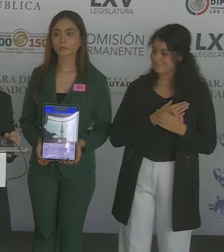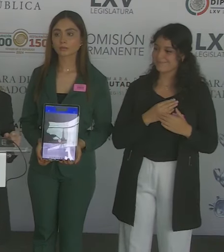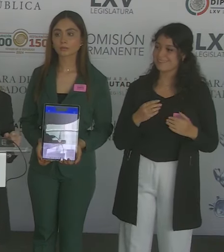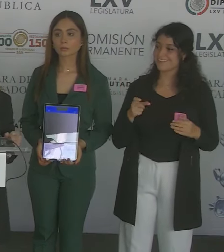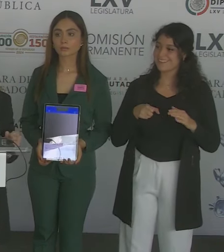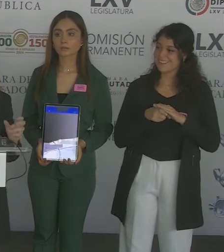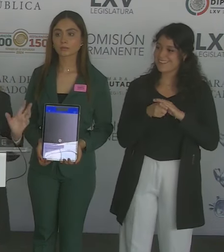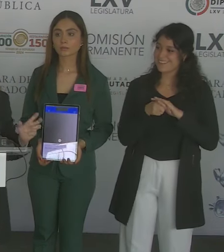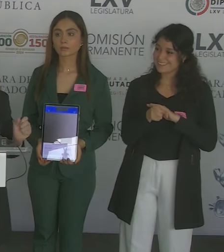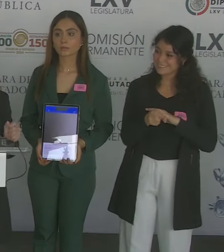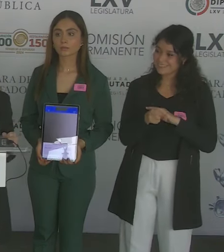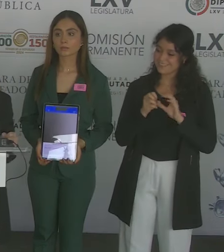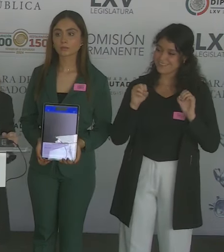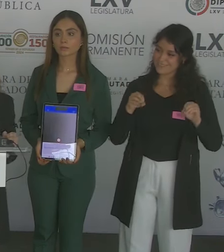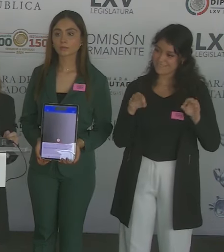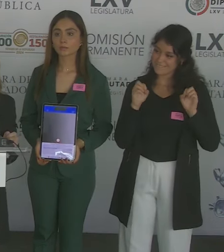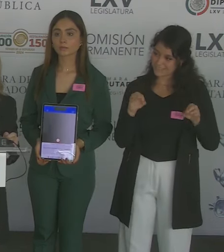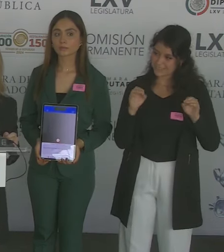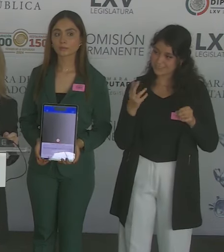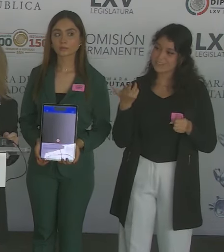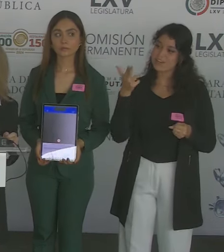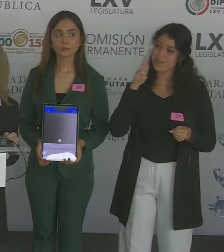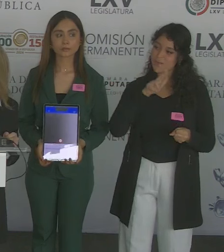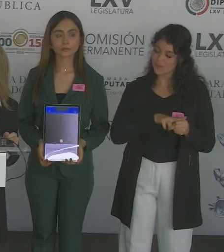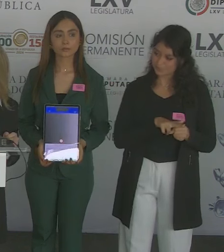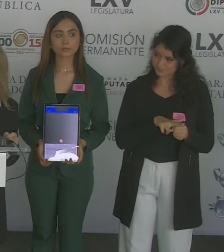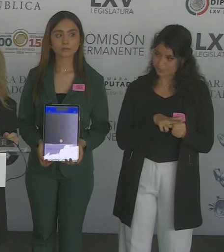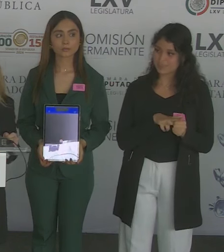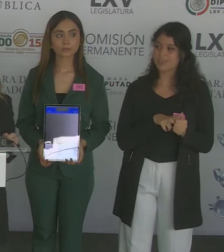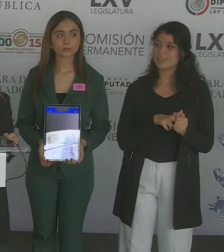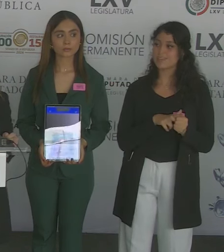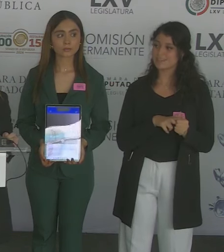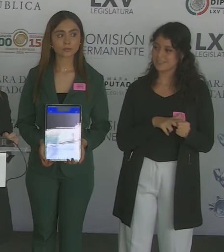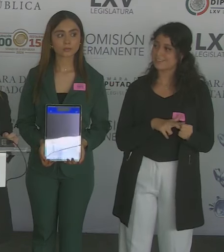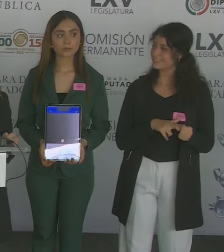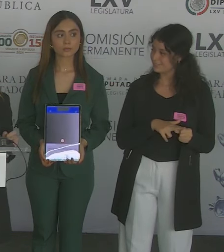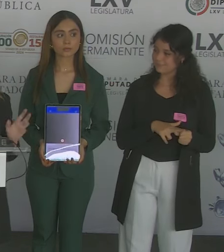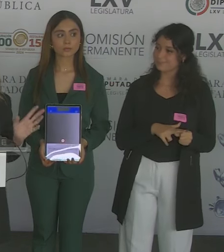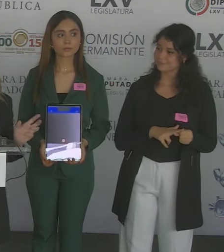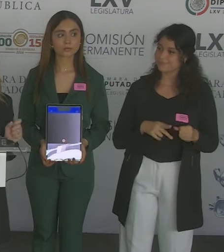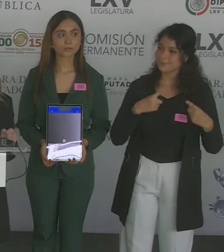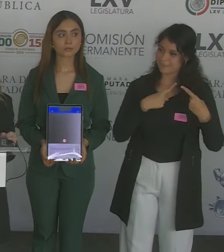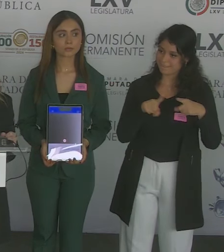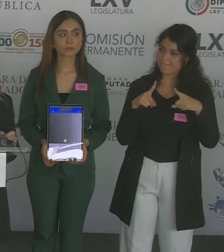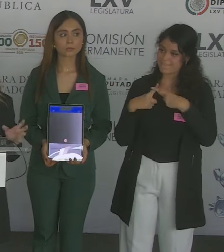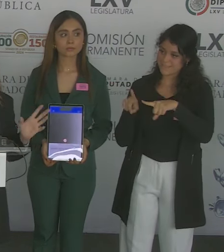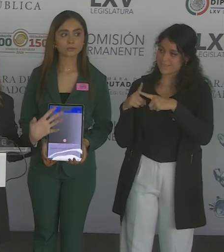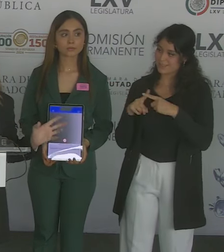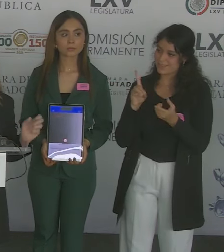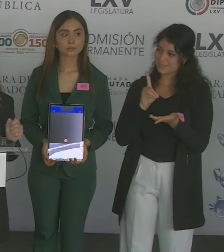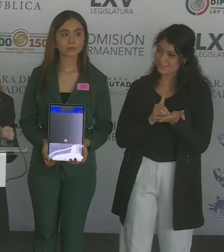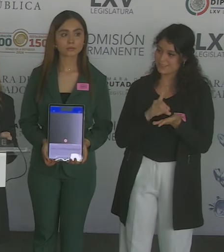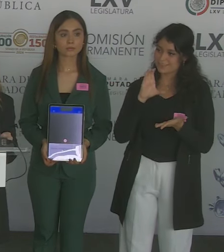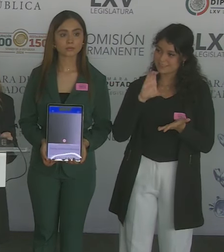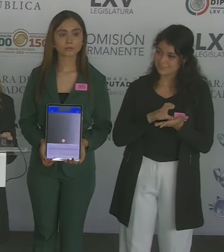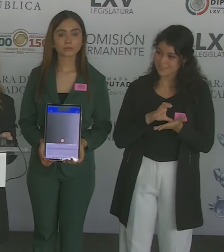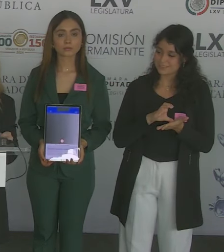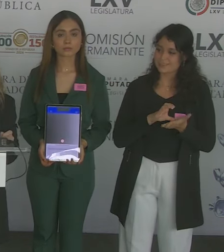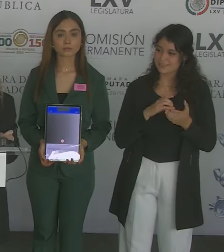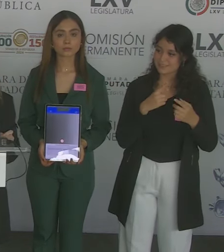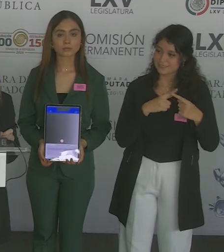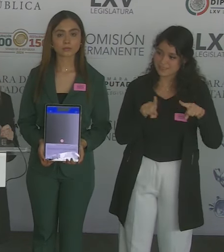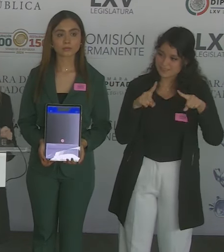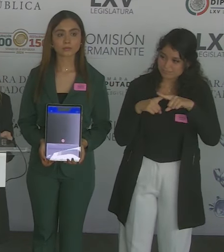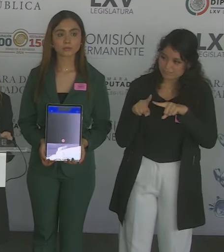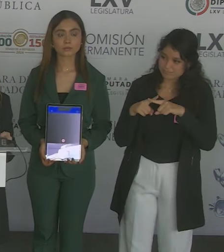oficinas de gobierno en los hospitales que teníamos el acceso a diferentes discapacidades a discapacidades múltiples